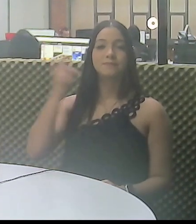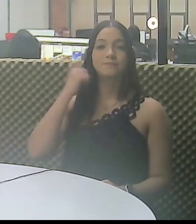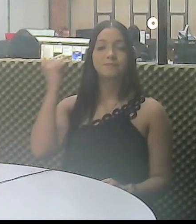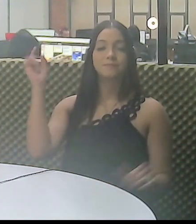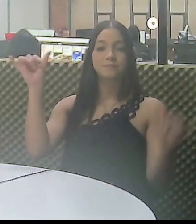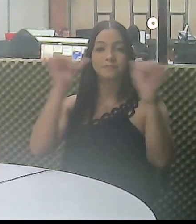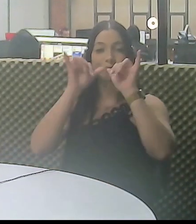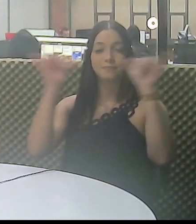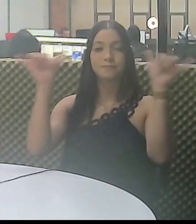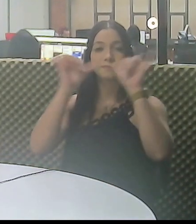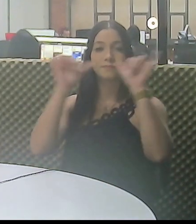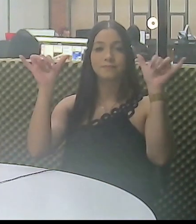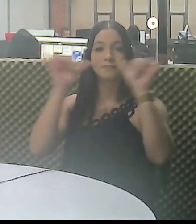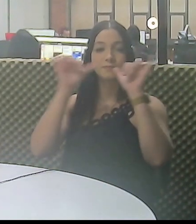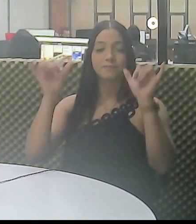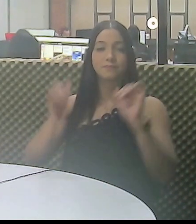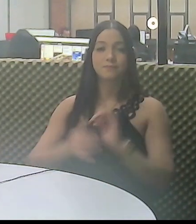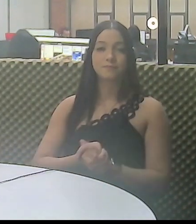Giro de